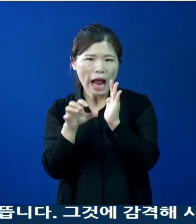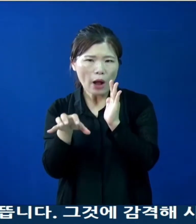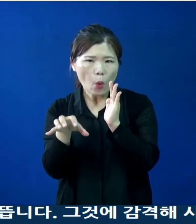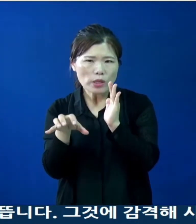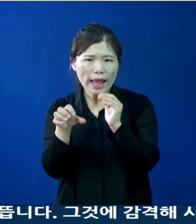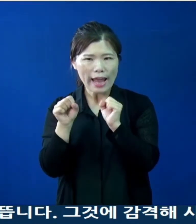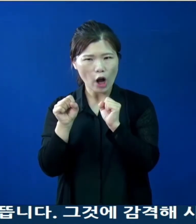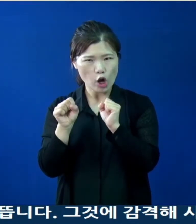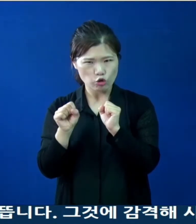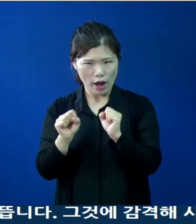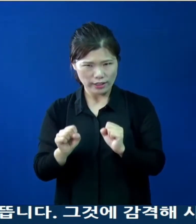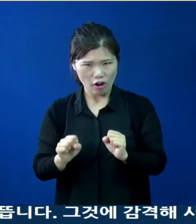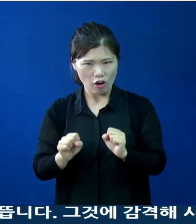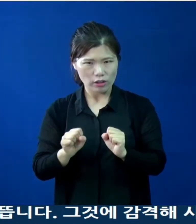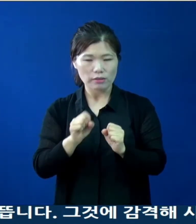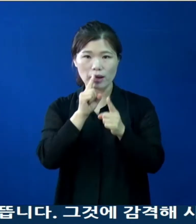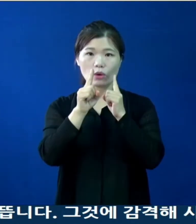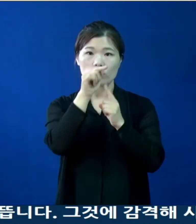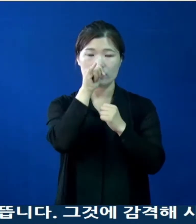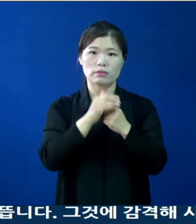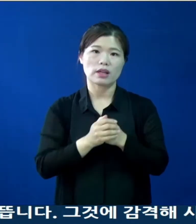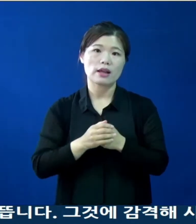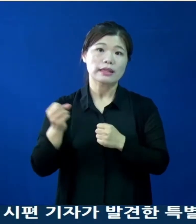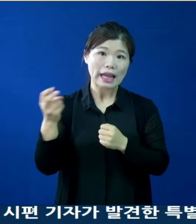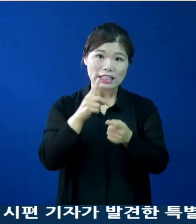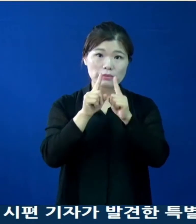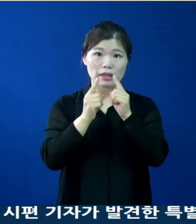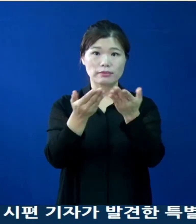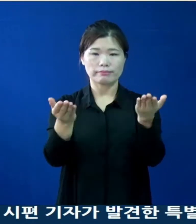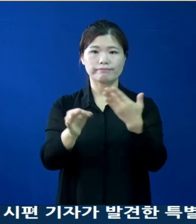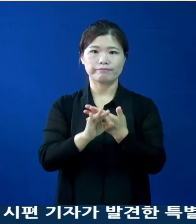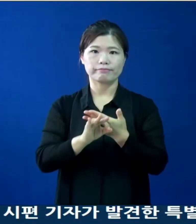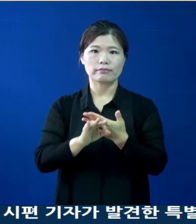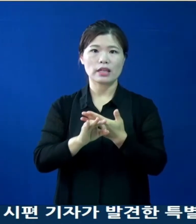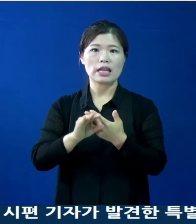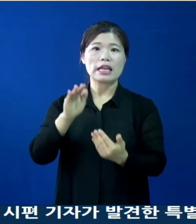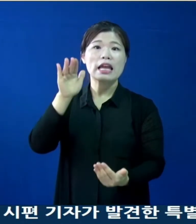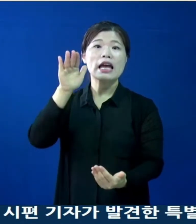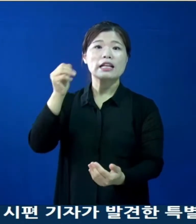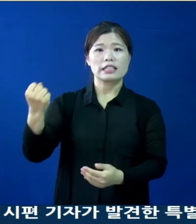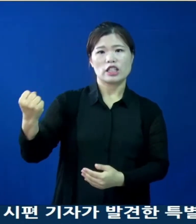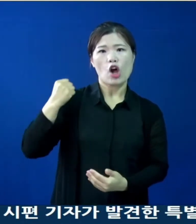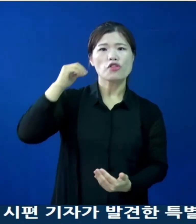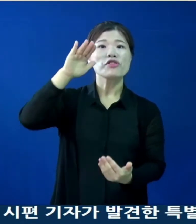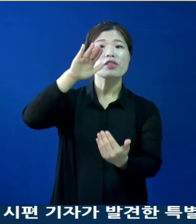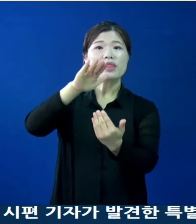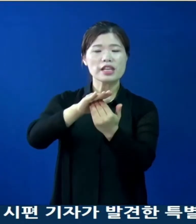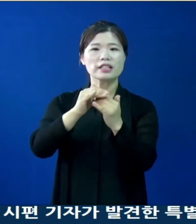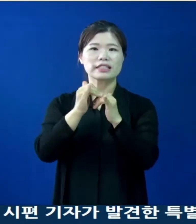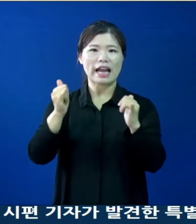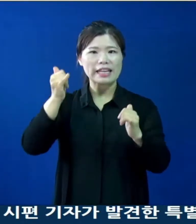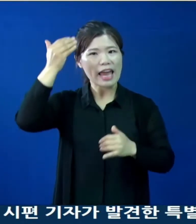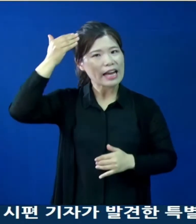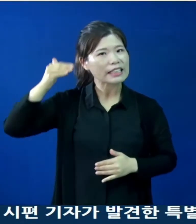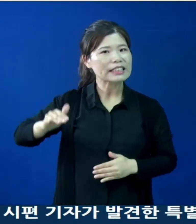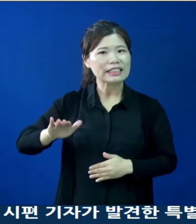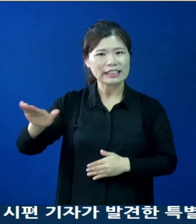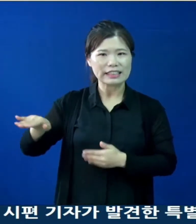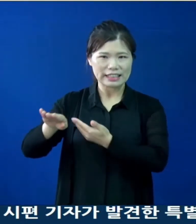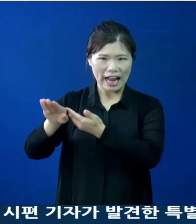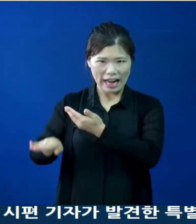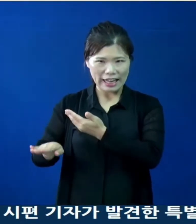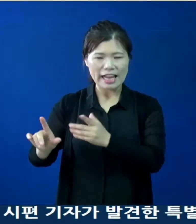것. 그리고 그 내용을 다시 한번 풀어 얘기하는데, 전능자의 그늘 아래 사는 것이다.